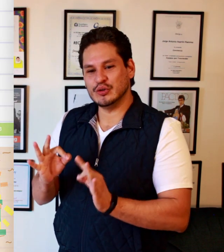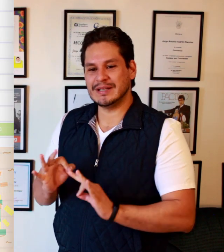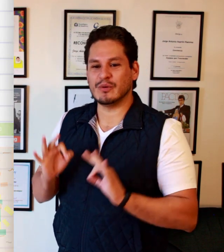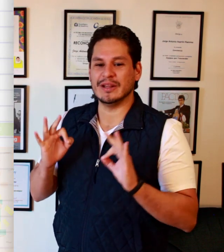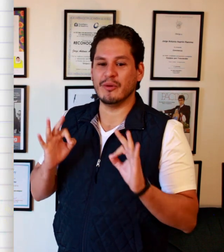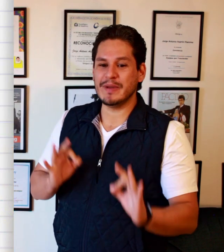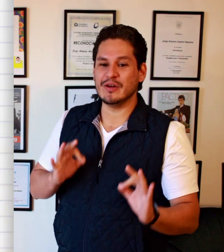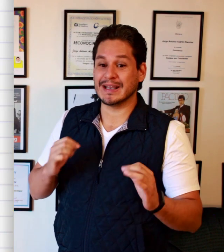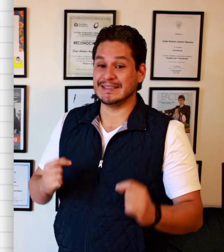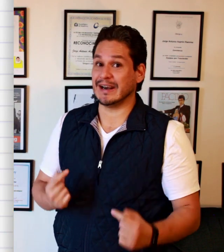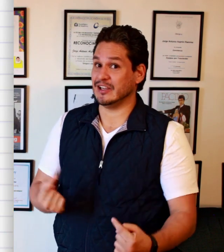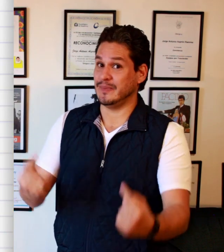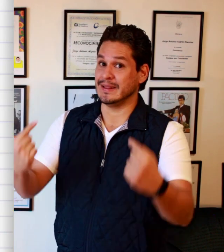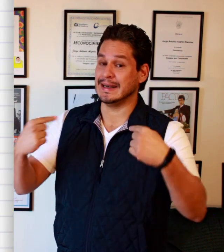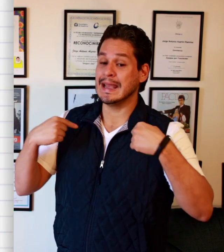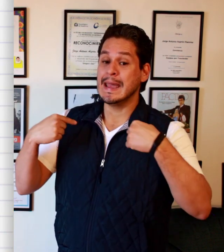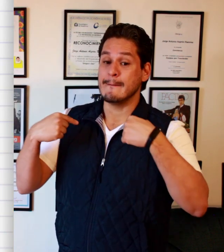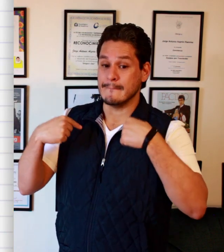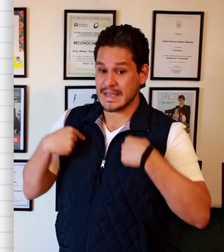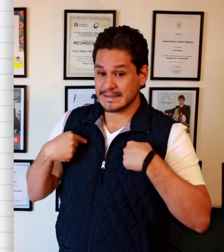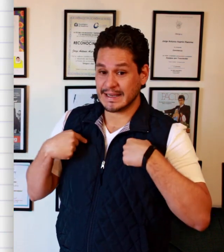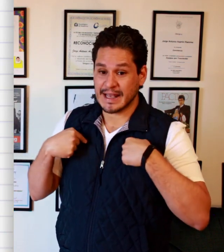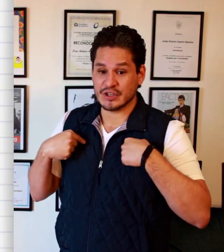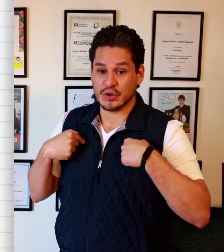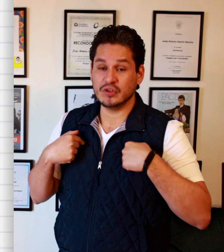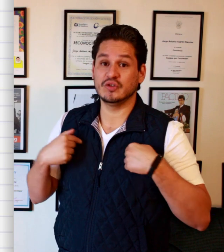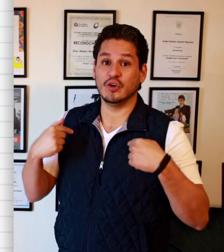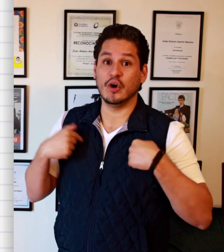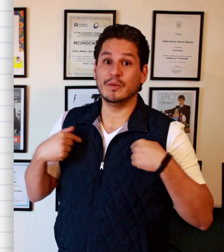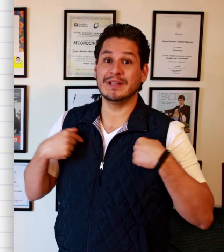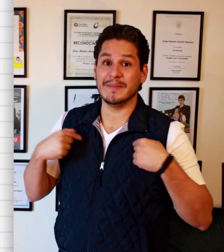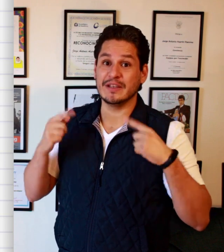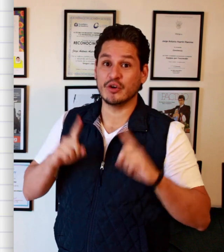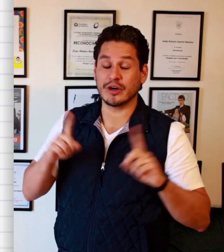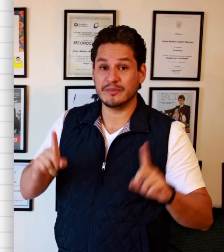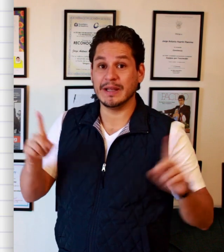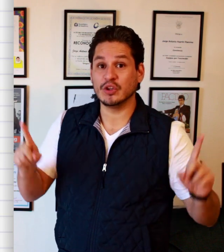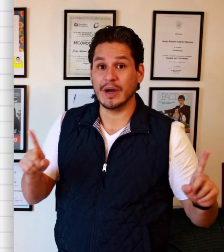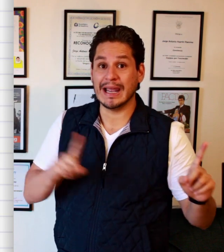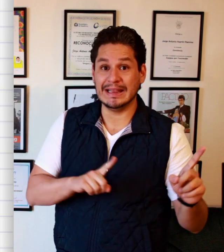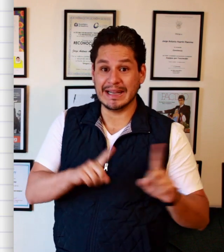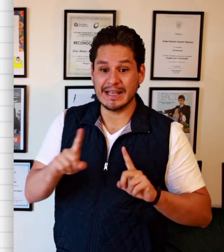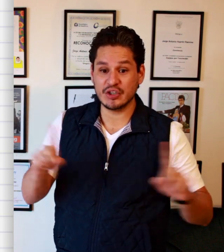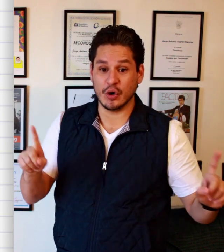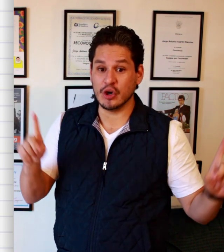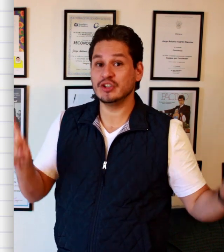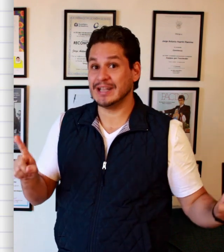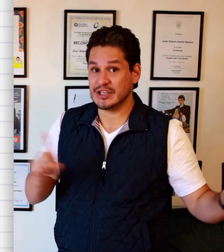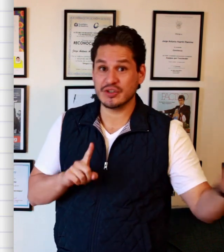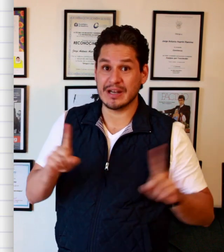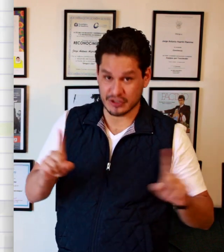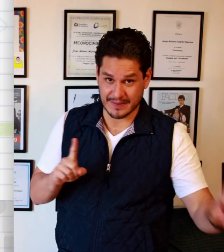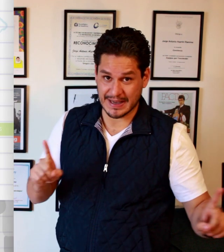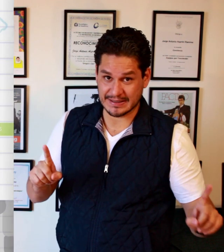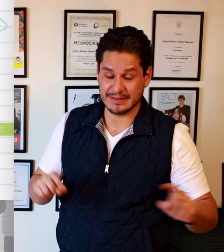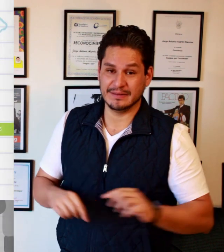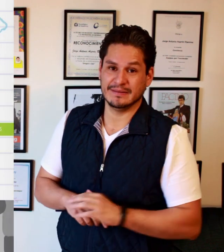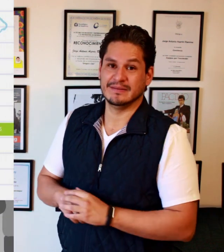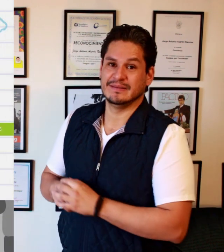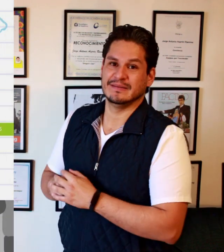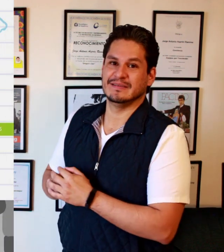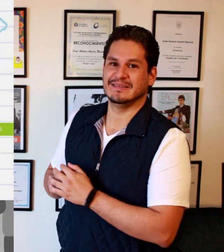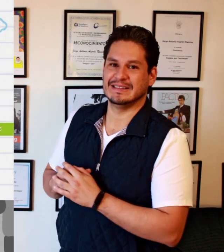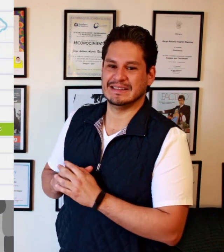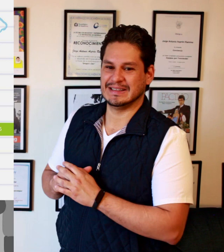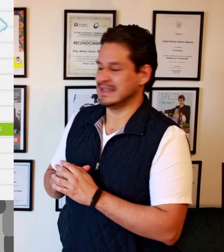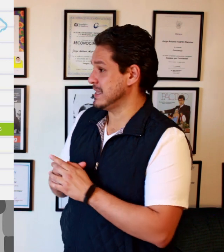Soy justa cuando pido que se respeten mis derechos, como también yo respeto el derecho o los derechos de los demás.